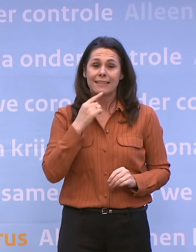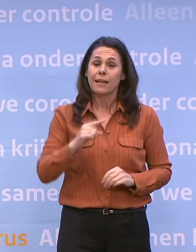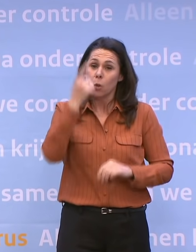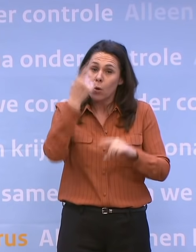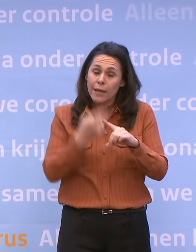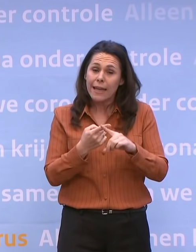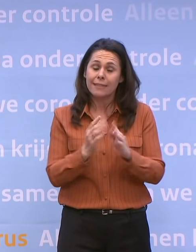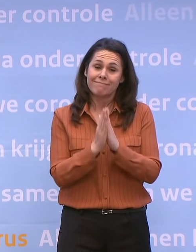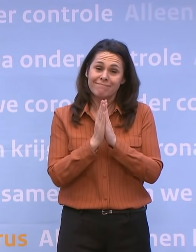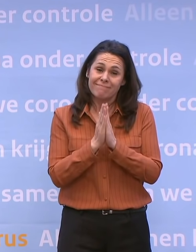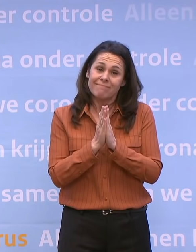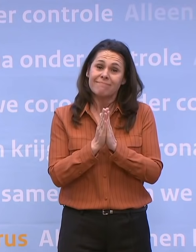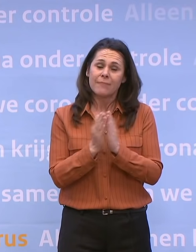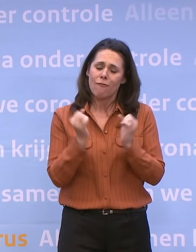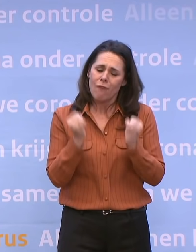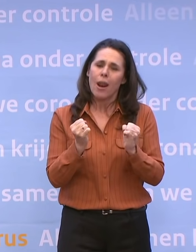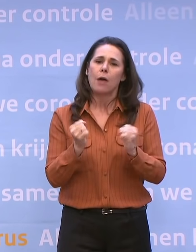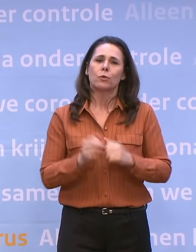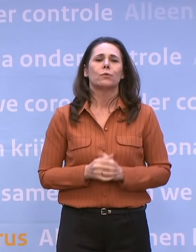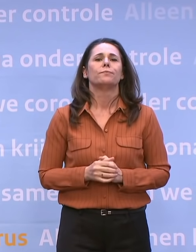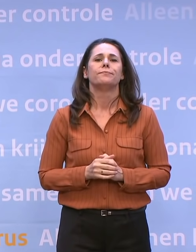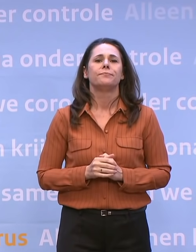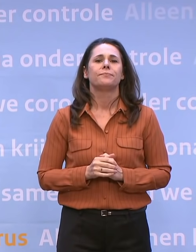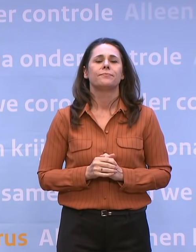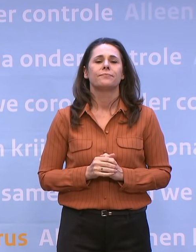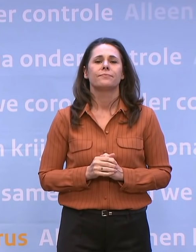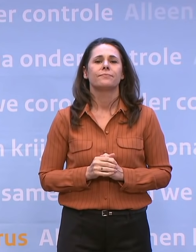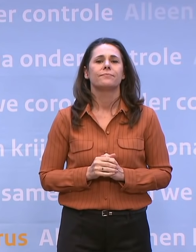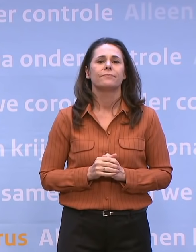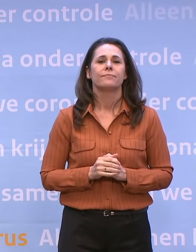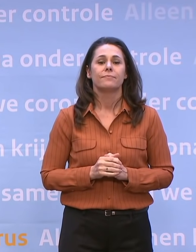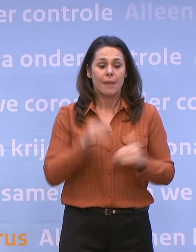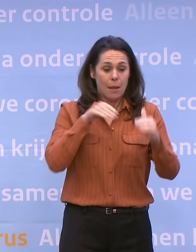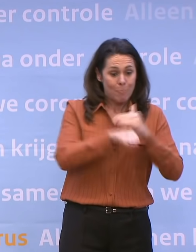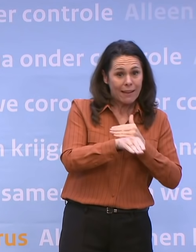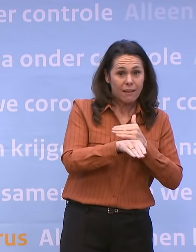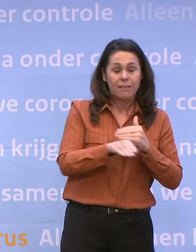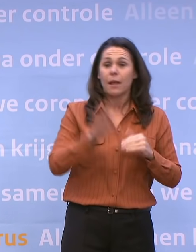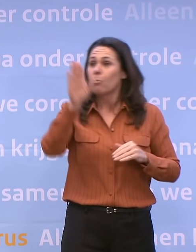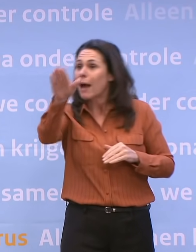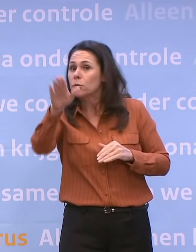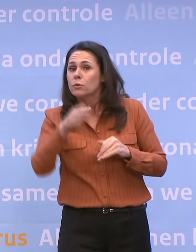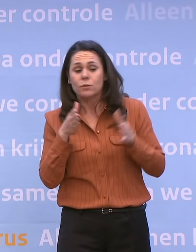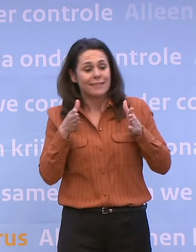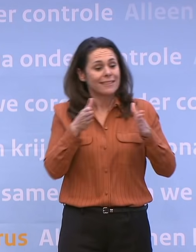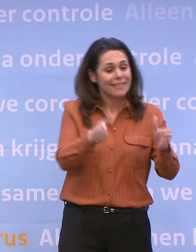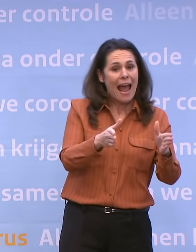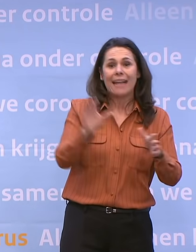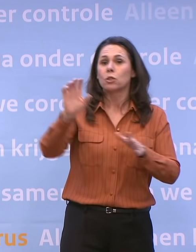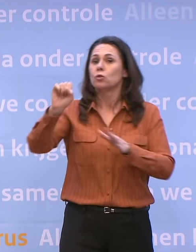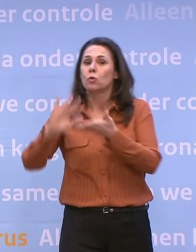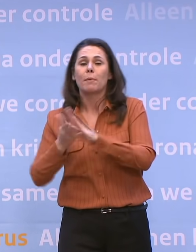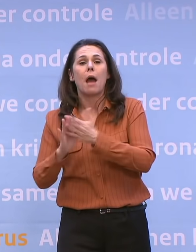houd dit alsjeblieft allemaal vol. Achter de voordeur en daarbuiten. Op straat en in de